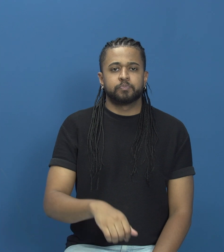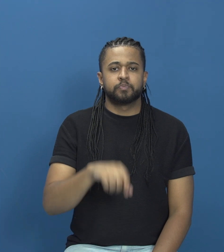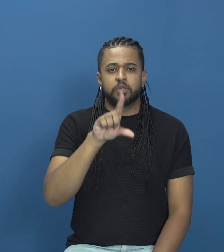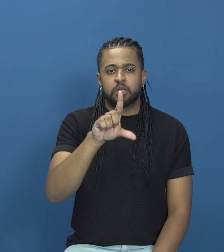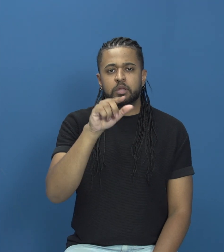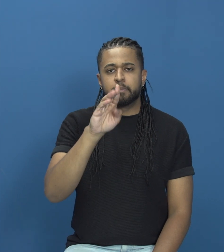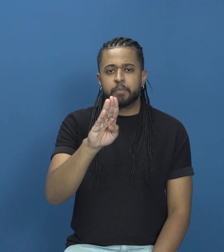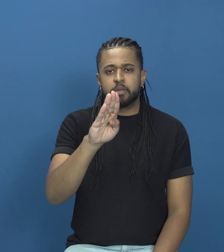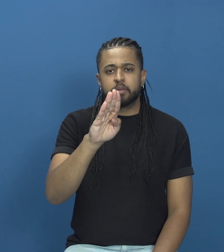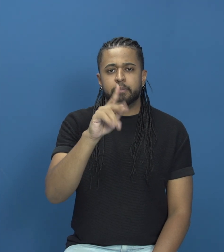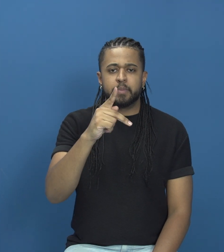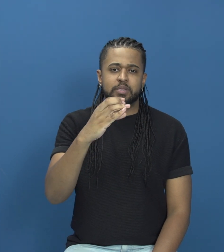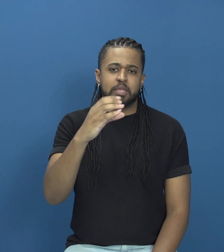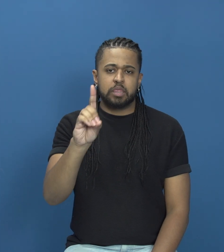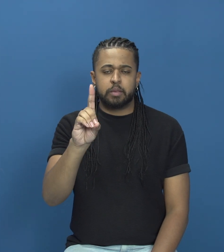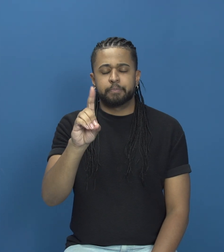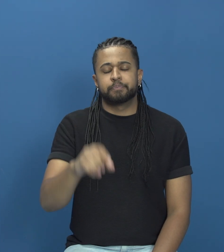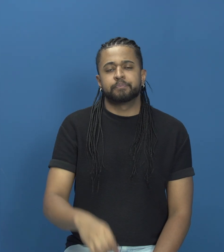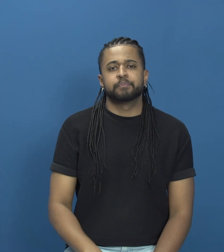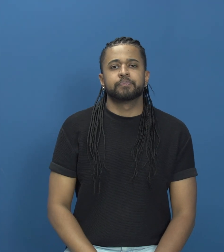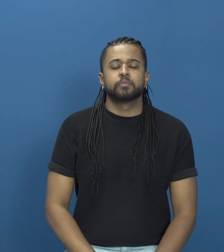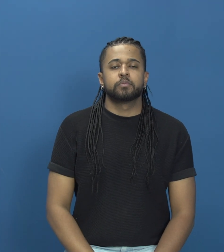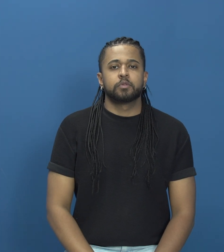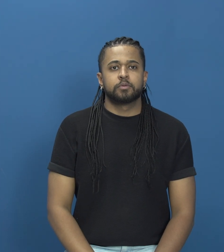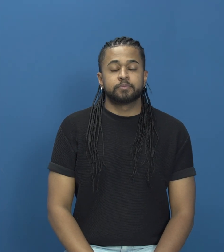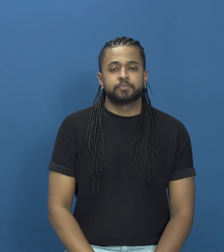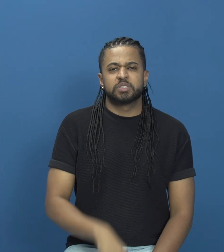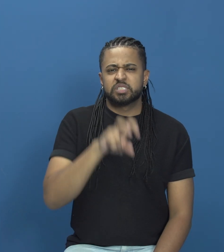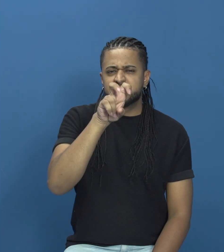parênteses, LB, PCD, fecha parênteses.